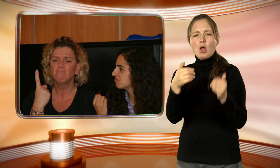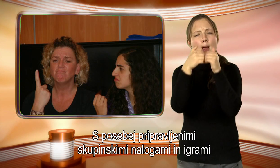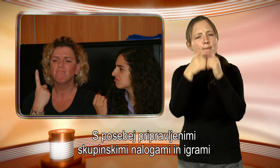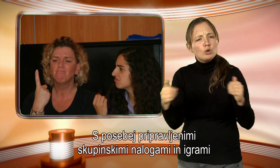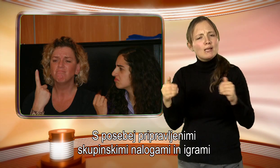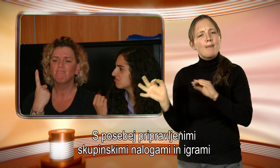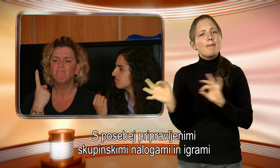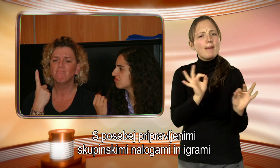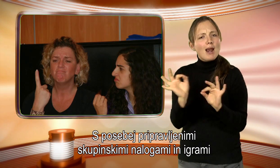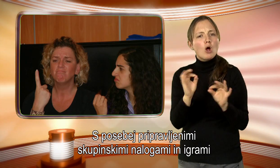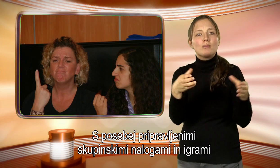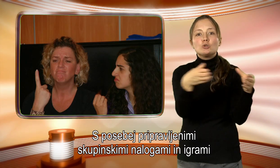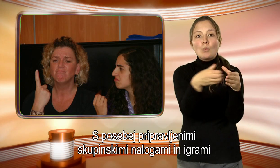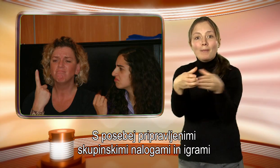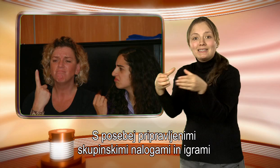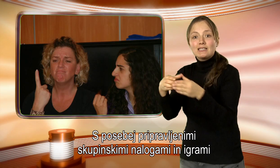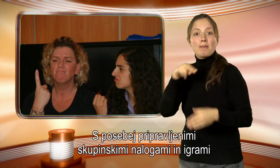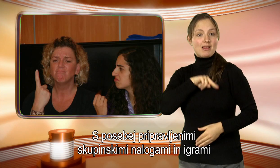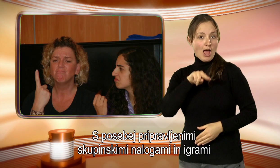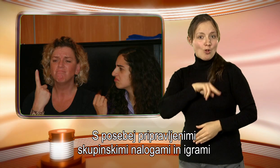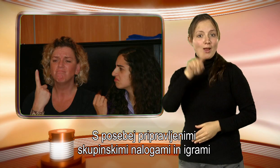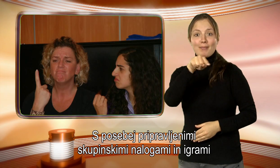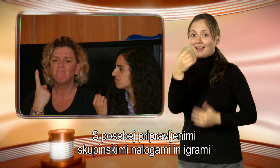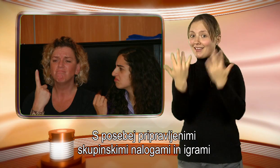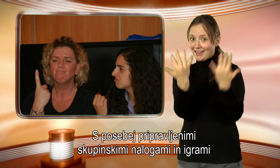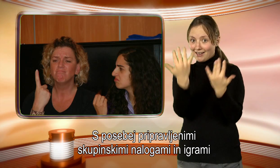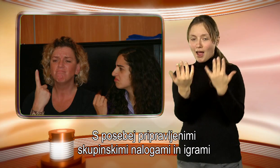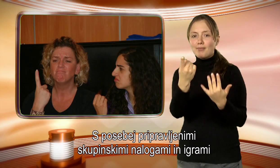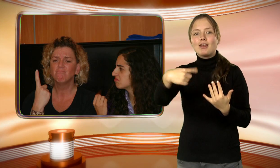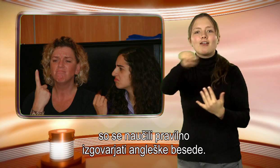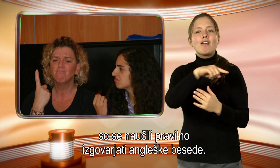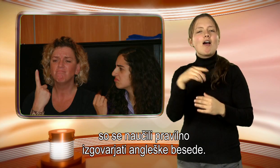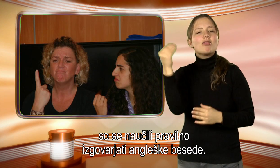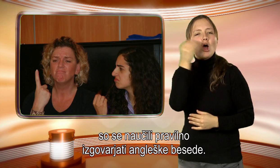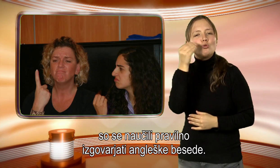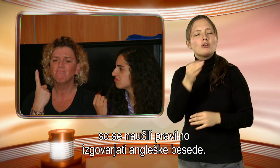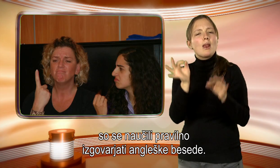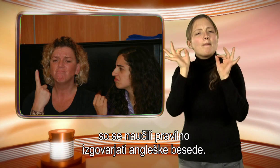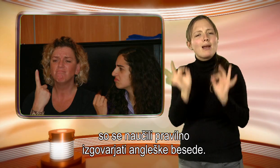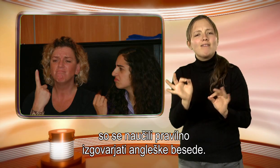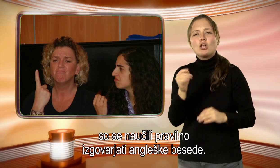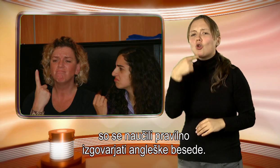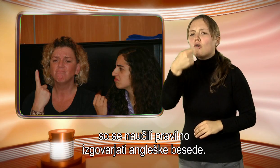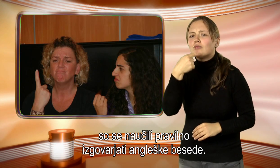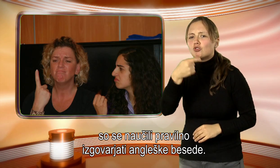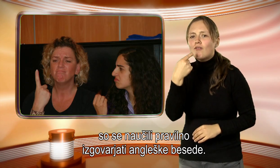S posebej pripravljenimi skupinskimi nalogami in igrami so se naučili pravilno izgovarjati angleške